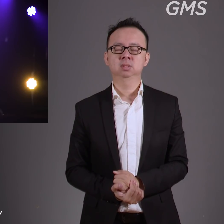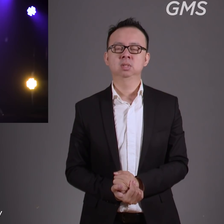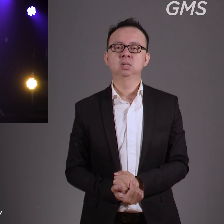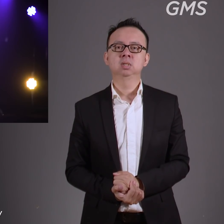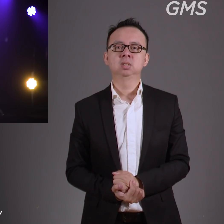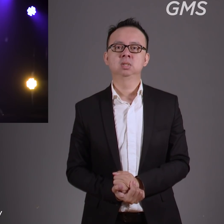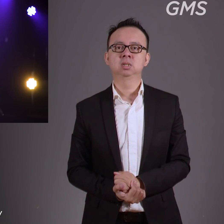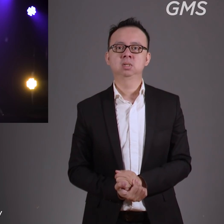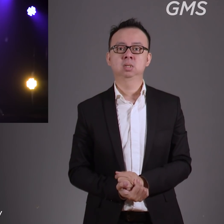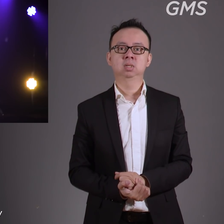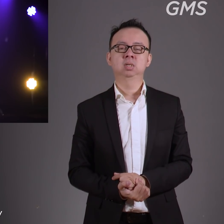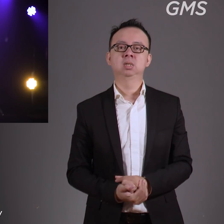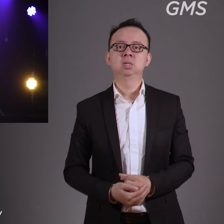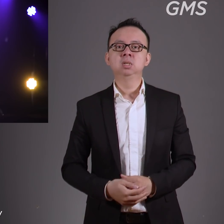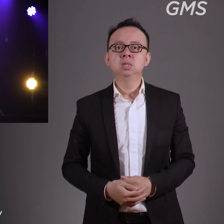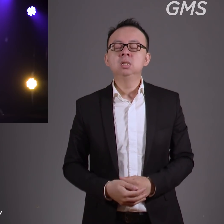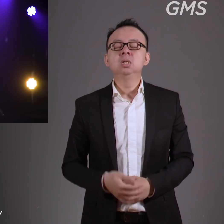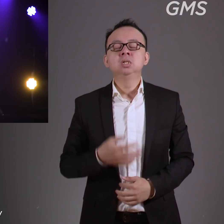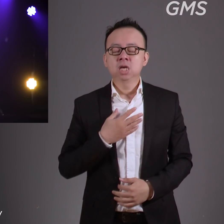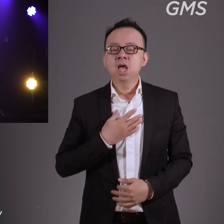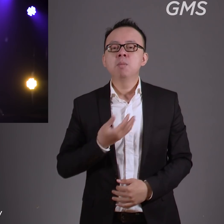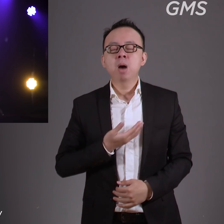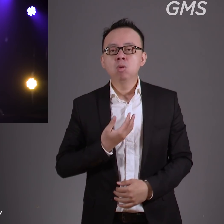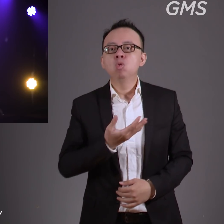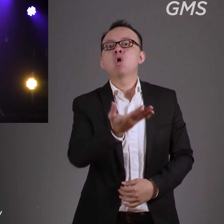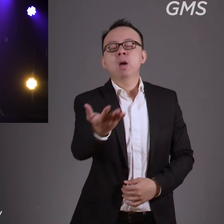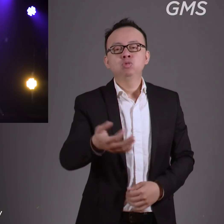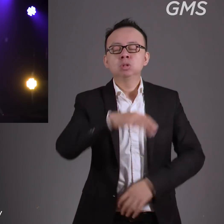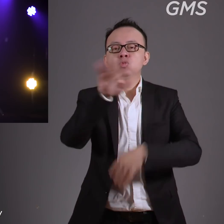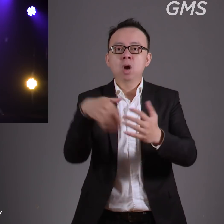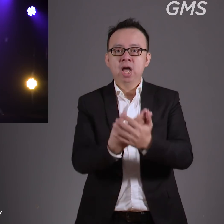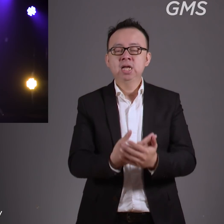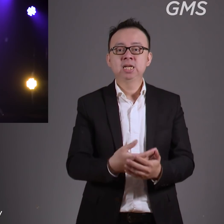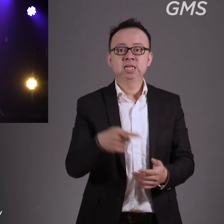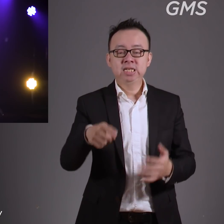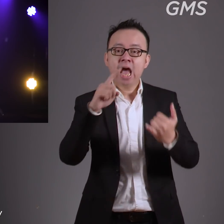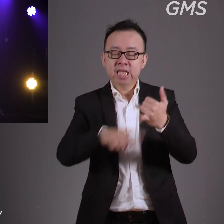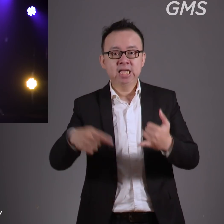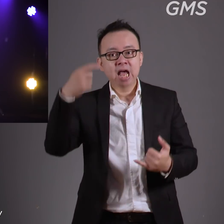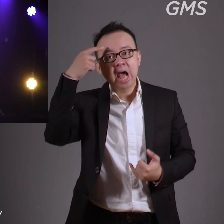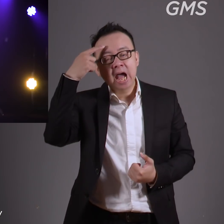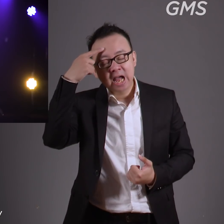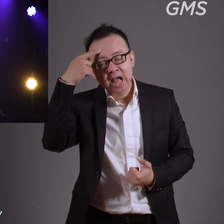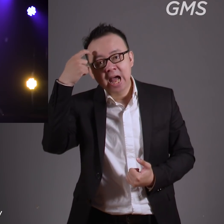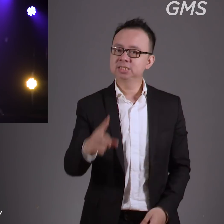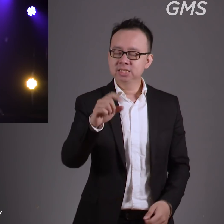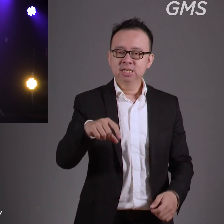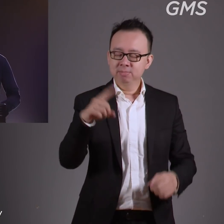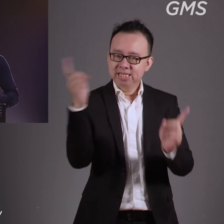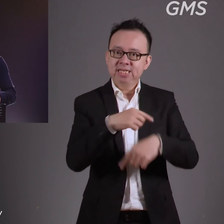ingin Anda di akhir daripada pengajaran nama-nama dan silsilah ini, mencatat 3 poin